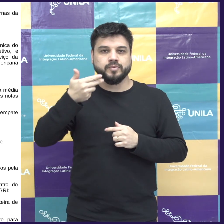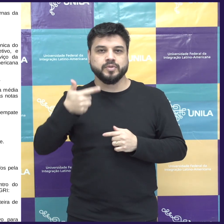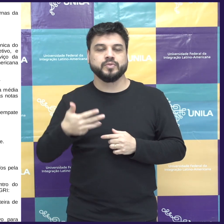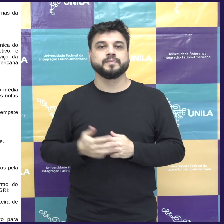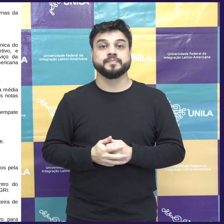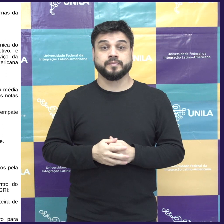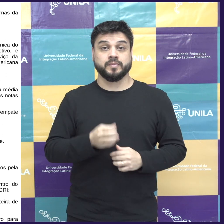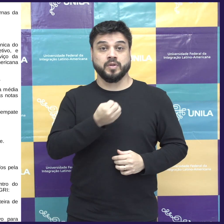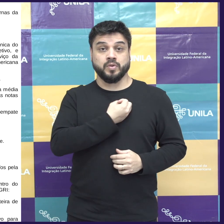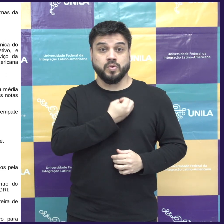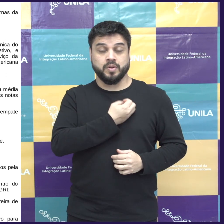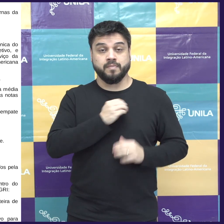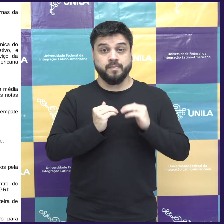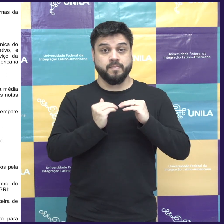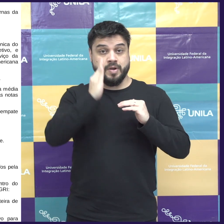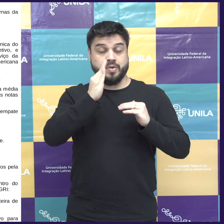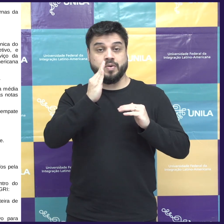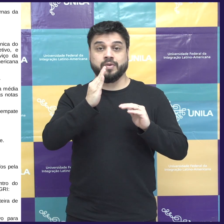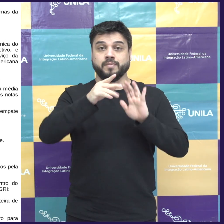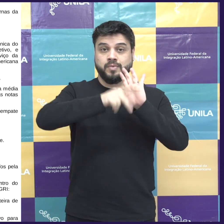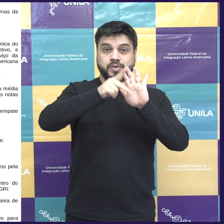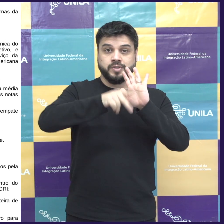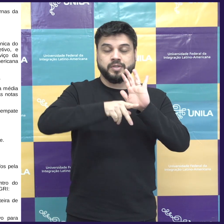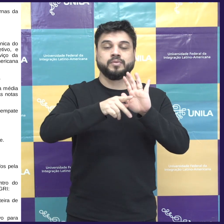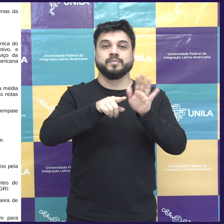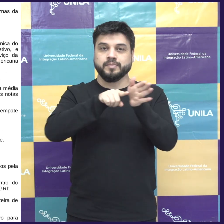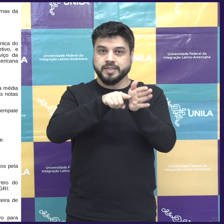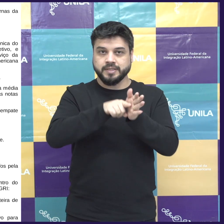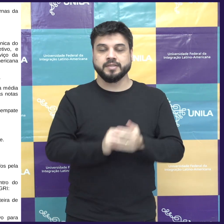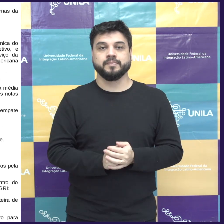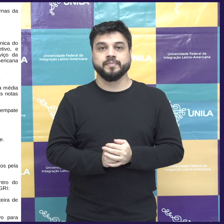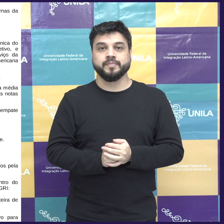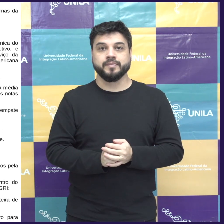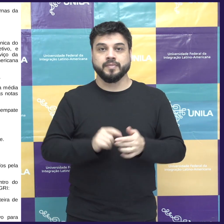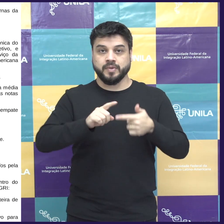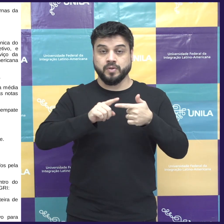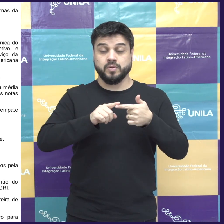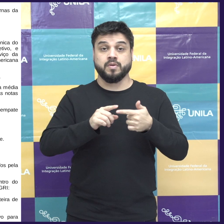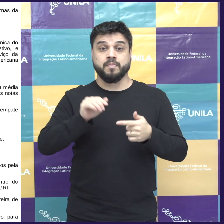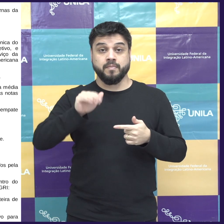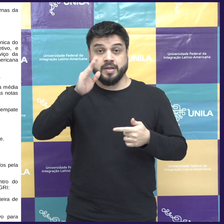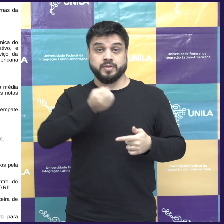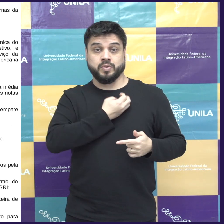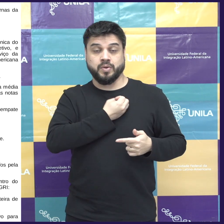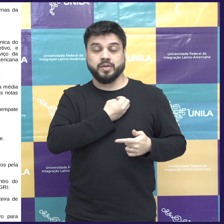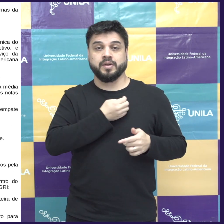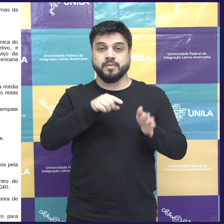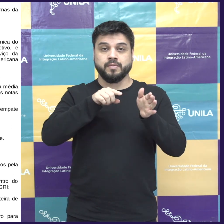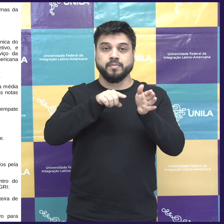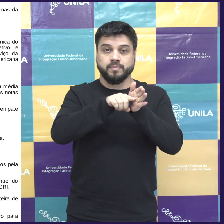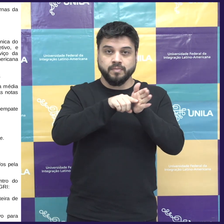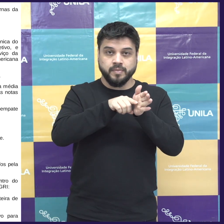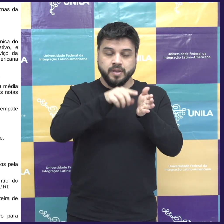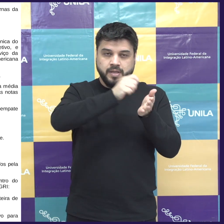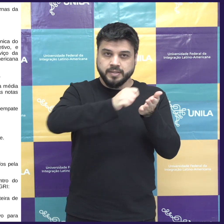maior nota no projeto de pesquisa, maior nota na prova escrita, maior nota